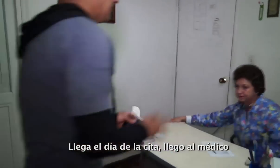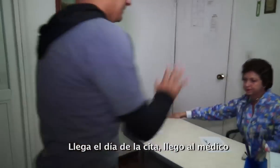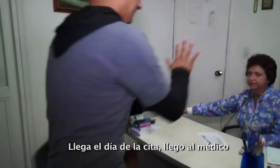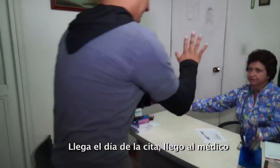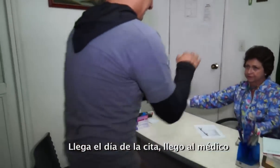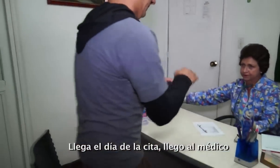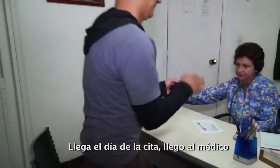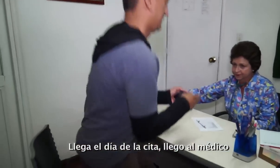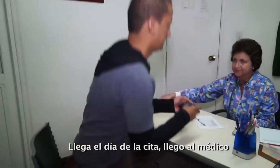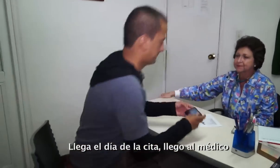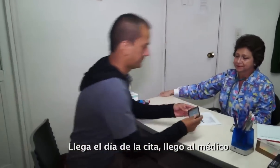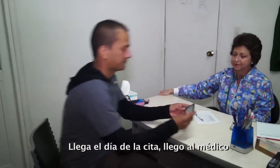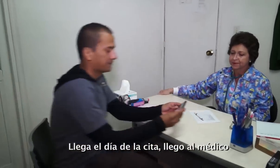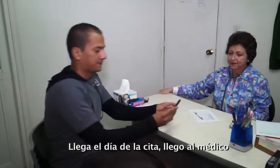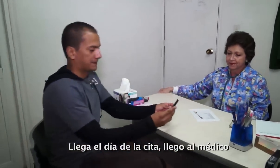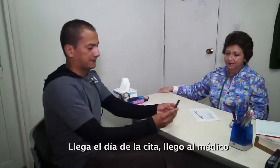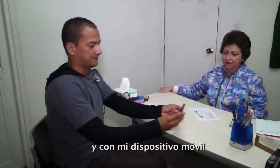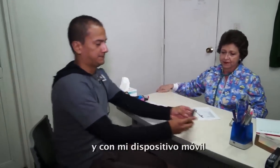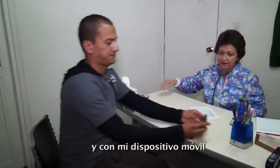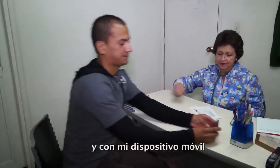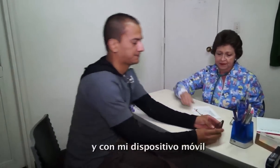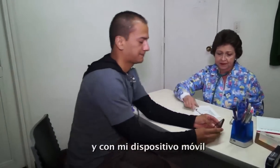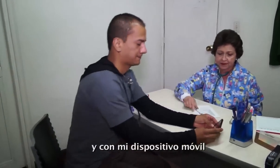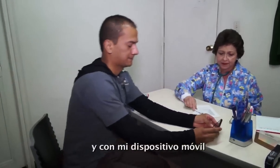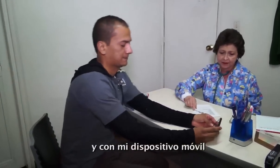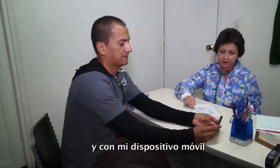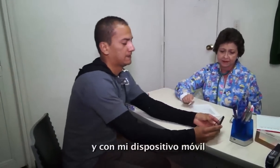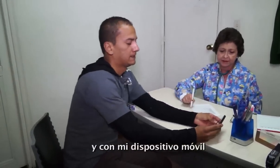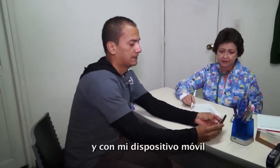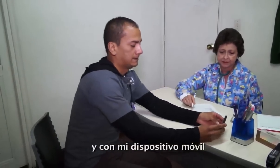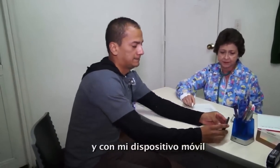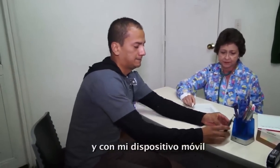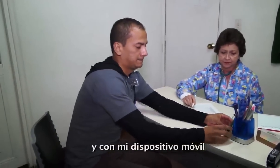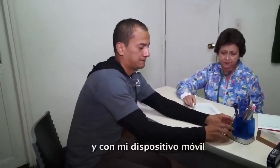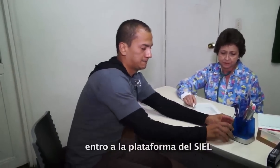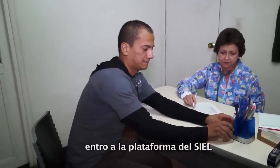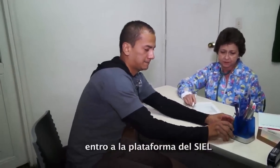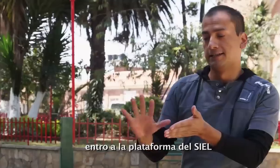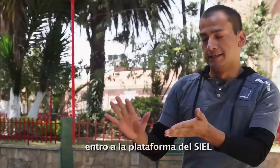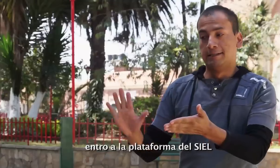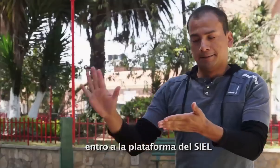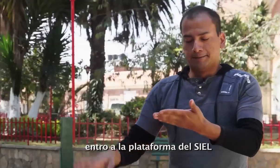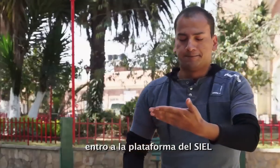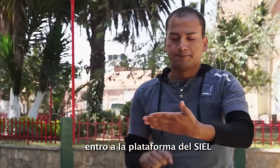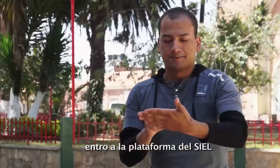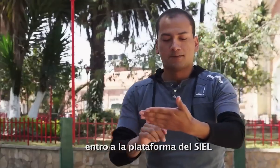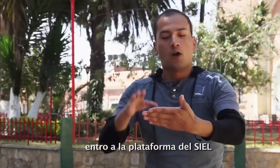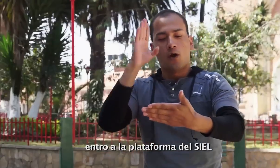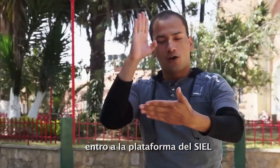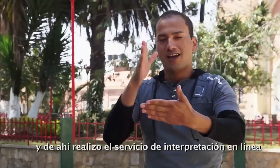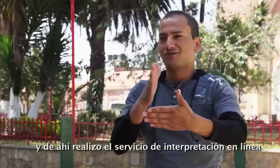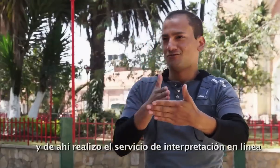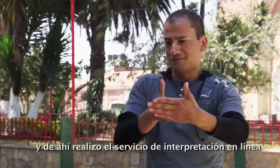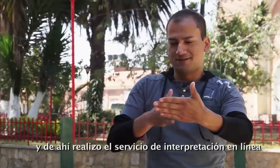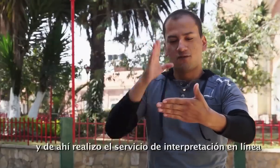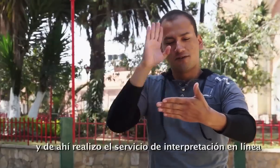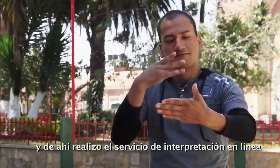día de la cita, llego al médico y con mi dispositivo móvil entro a la plataforma del Ciel y de ahí realizo